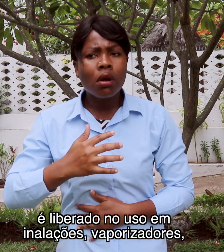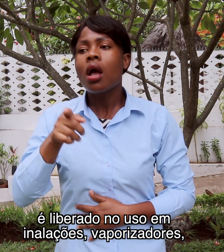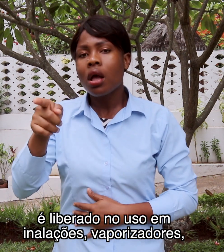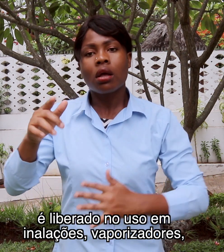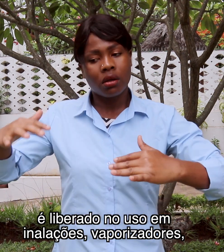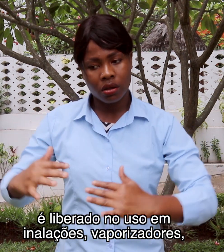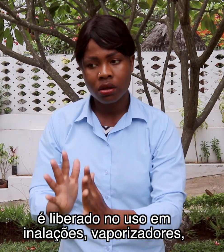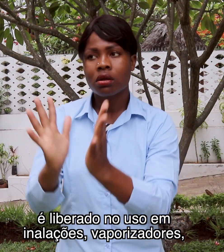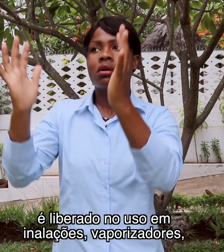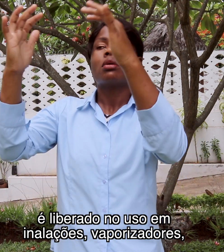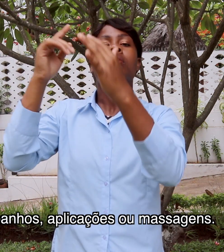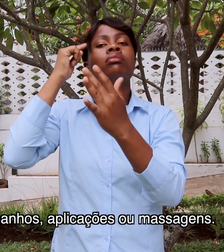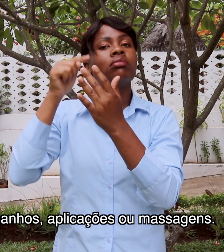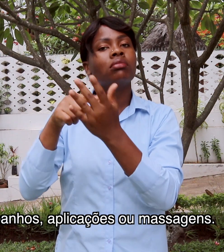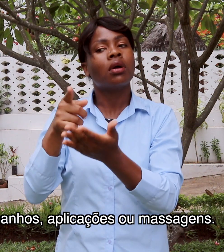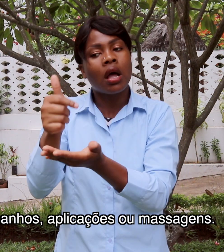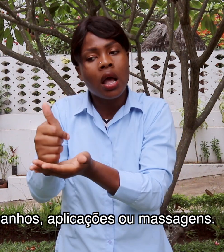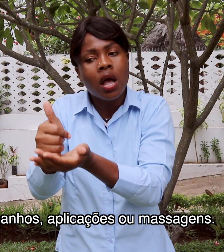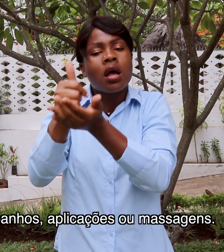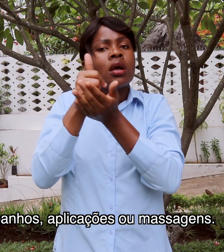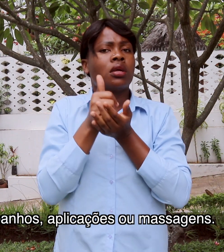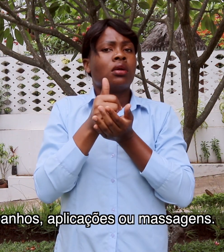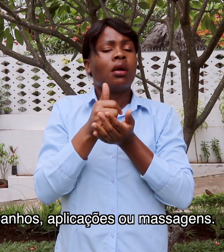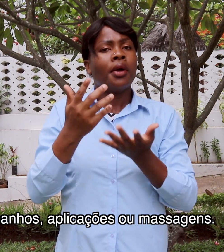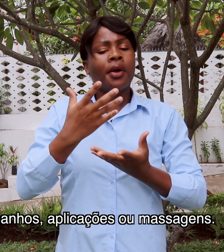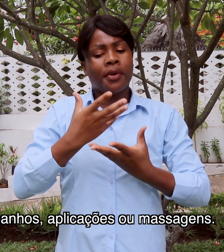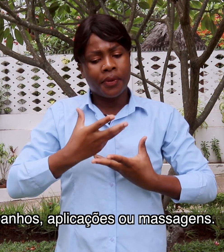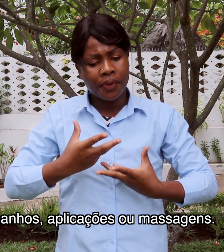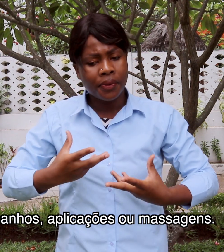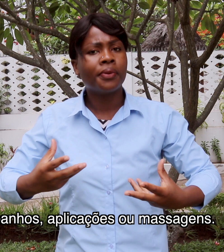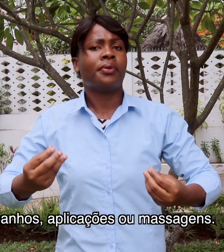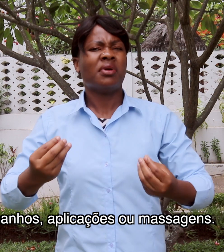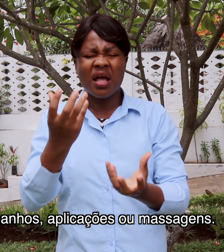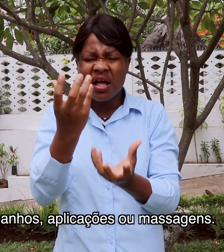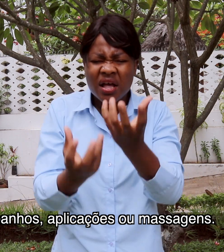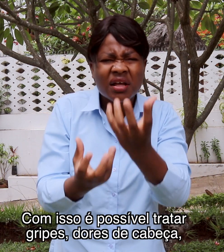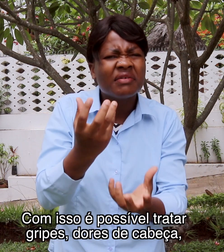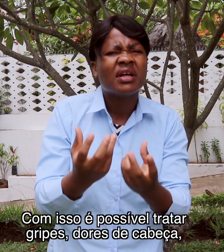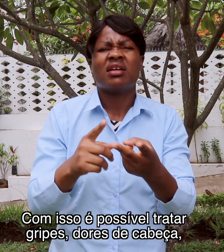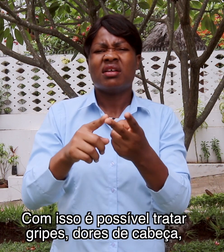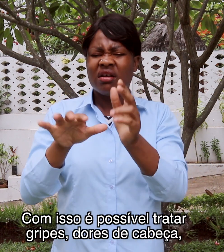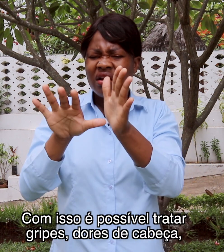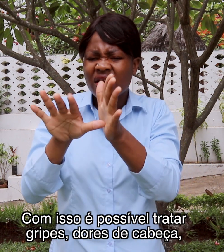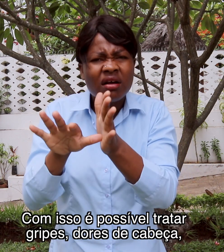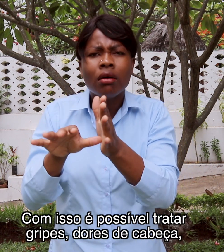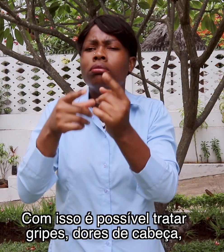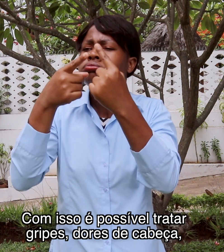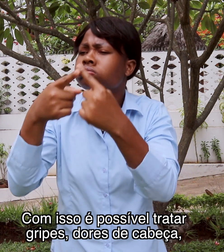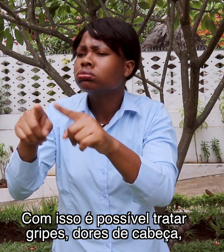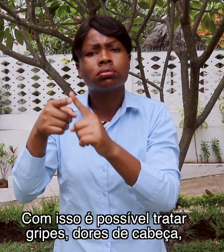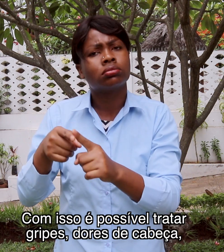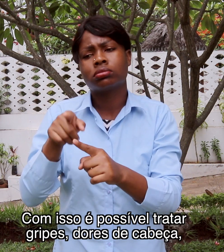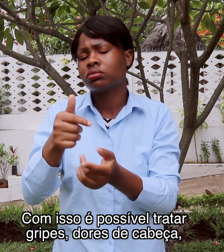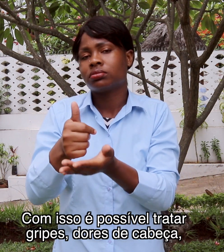em inalações, vaporizadores, banhos, aplicações ou massagens. Com isso, é possível